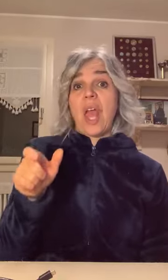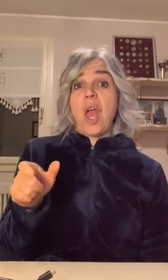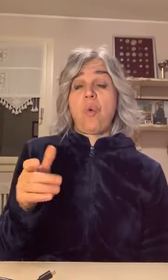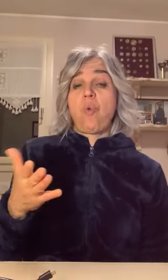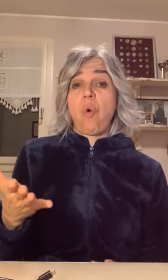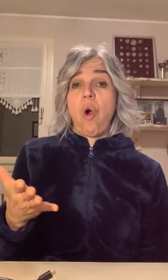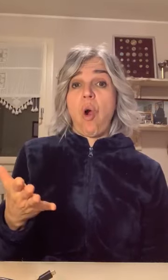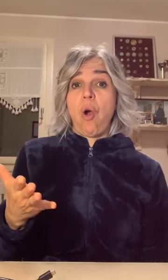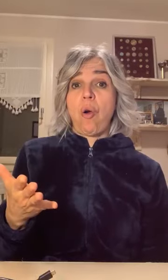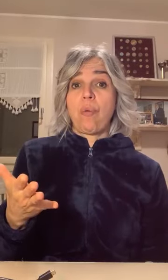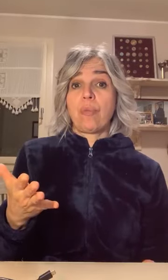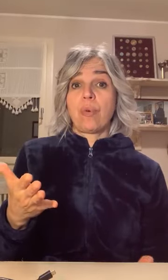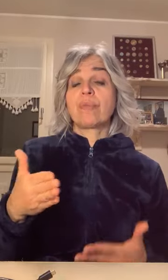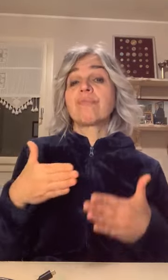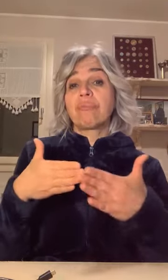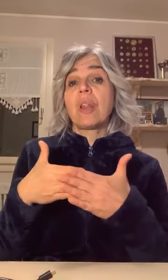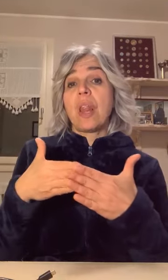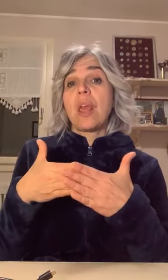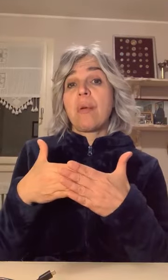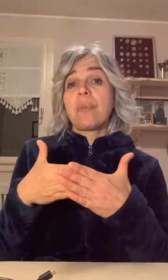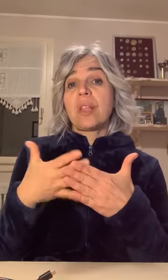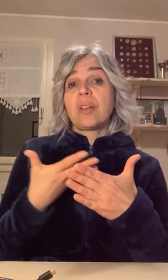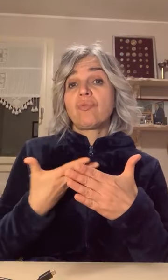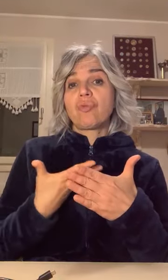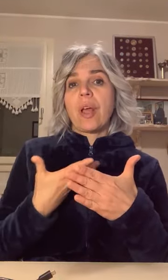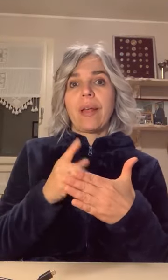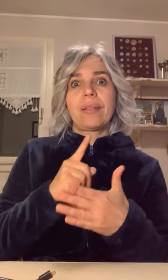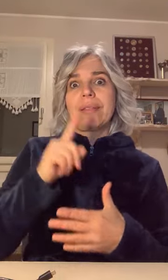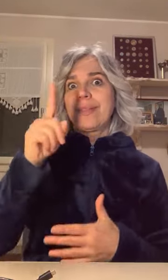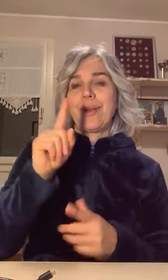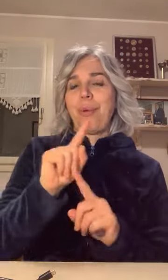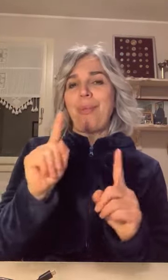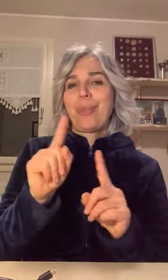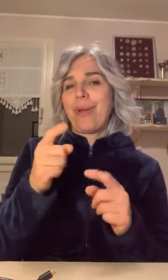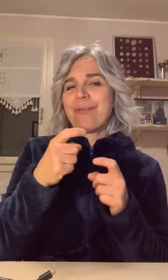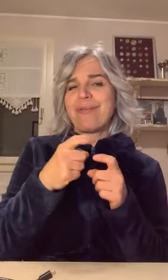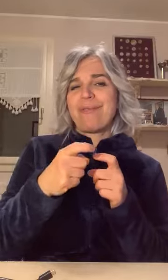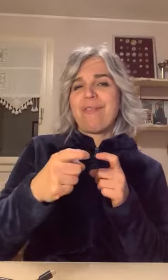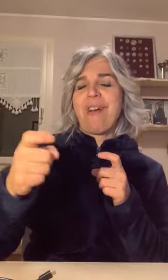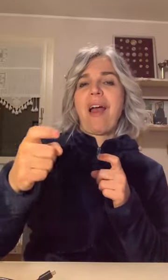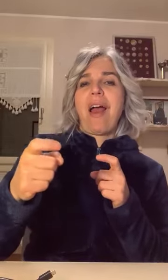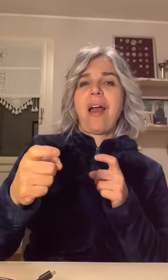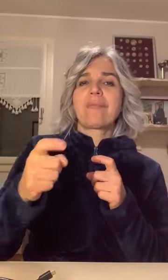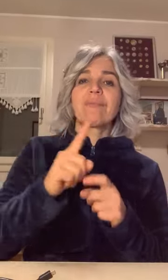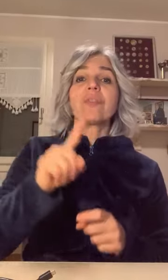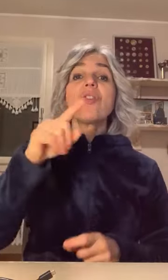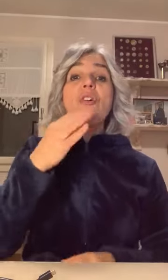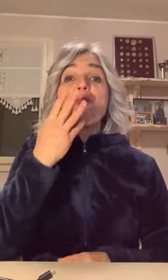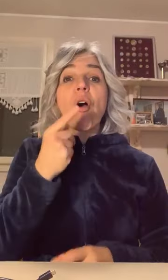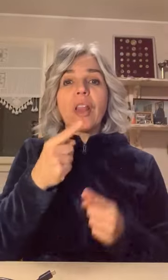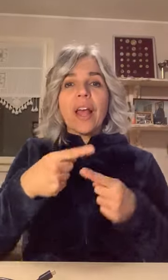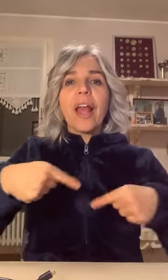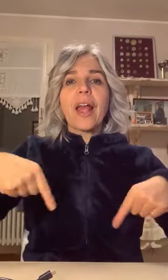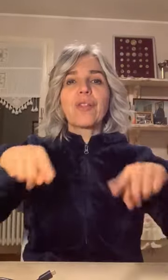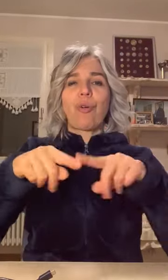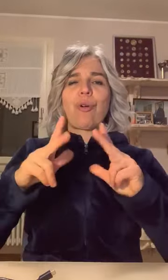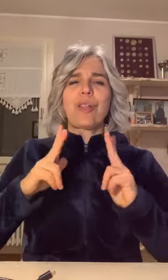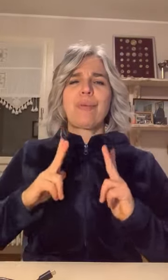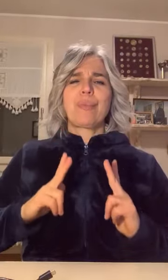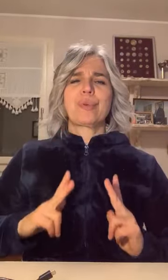è illimitato nella sua conoscenza e Lui ci vuole far riposare nella sua parola. Il versetto 1